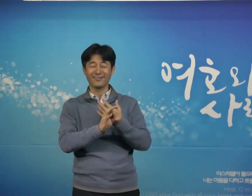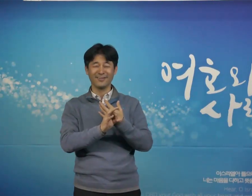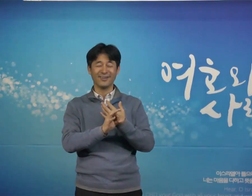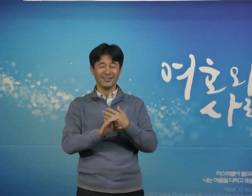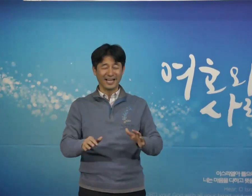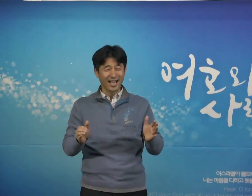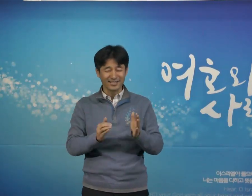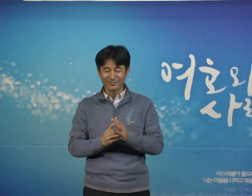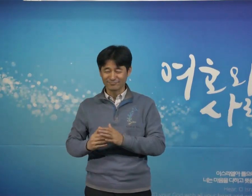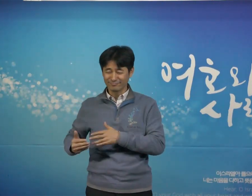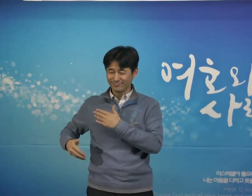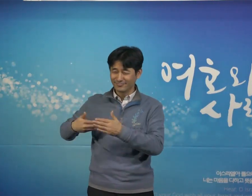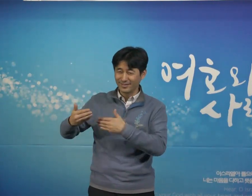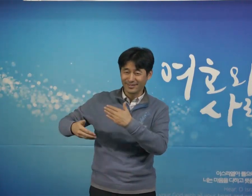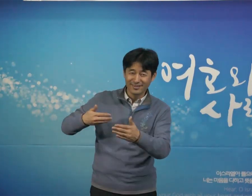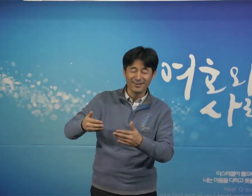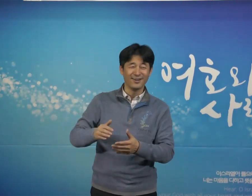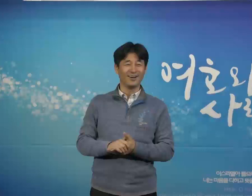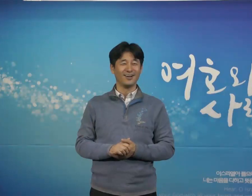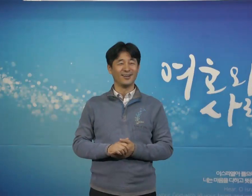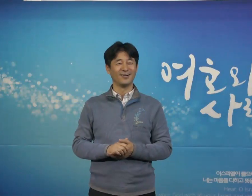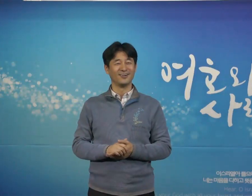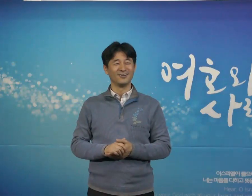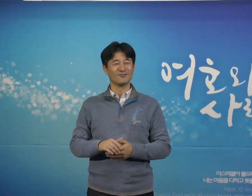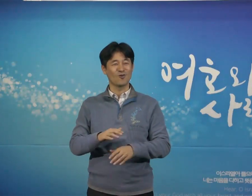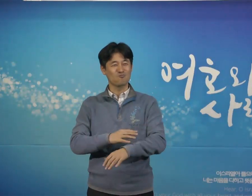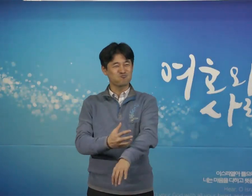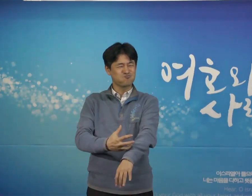근데 생각해서 이제까지 돌아보면 지금까지